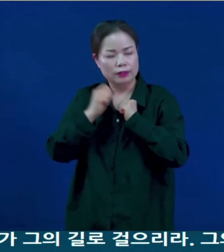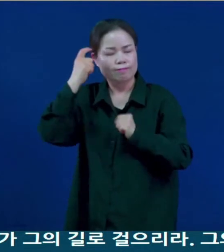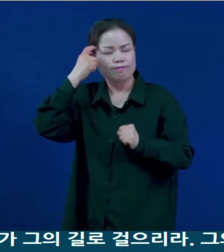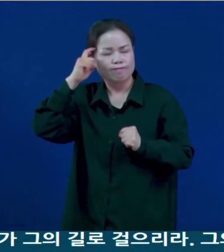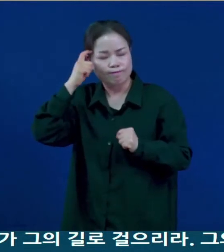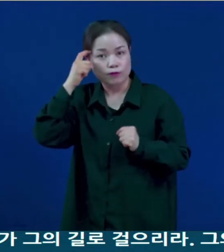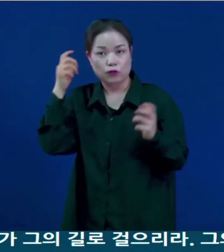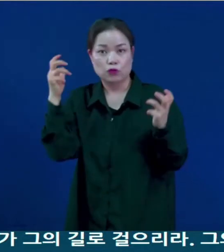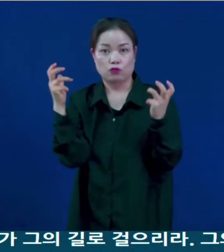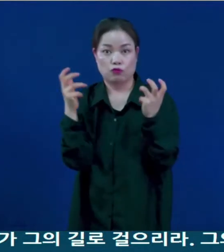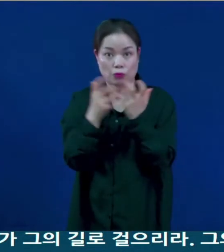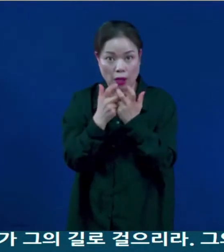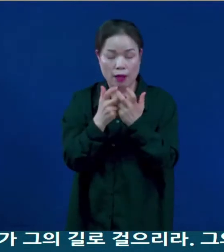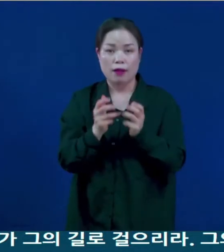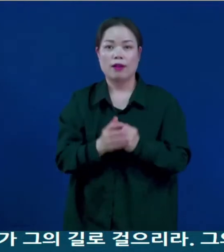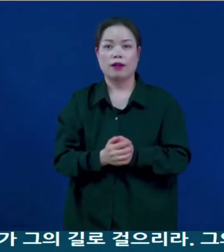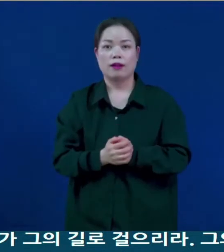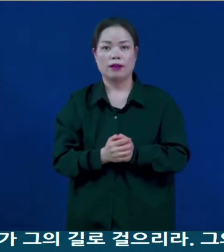충만합니다.